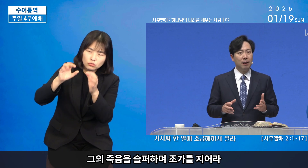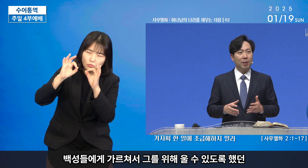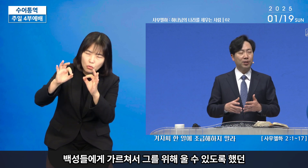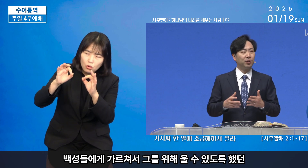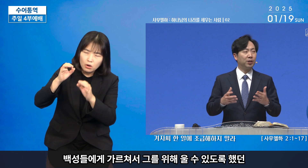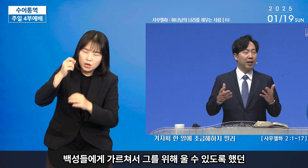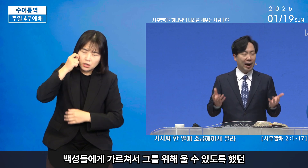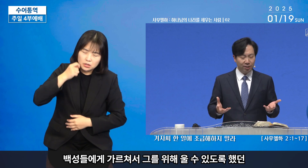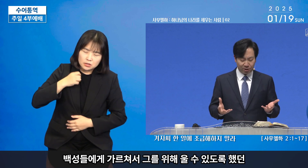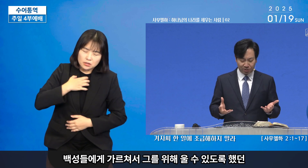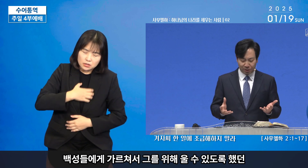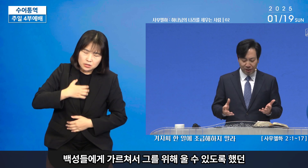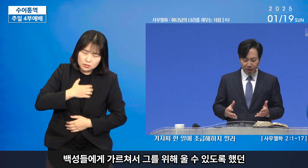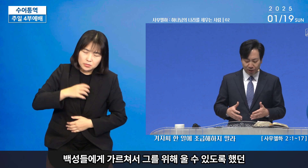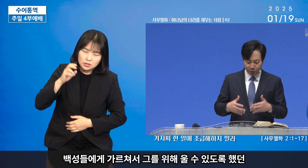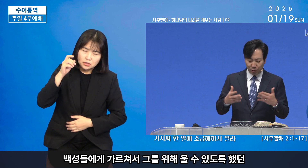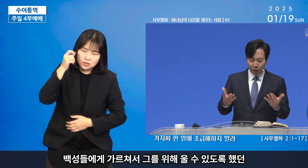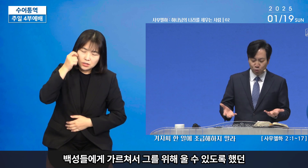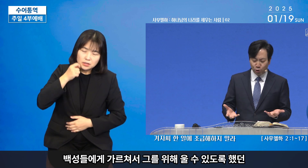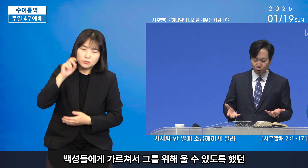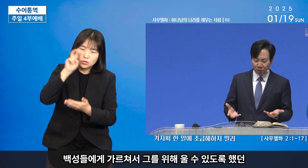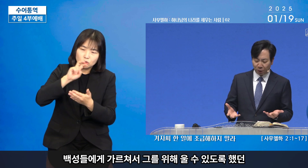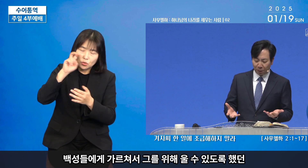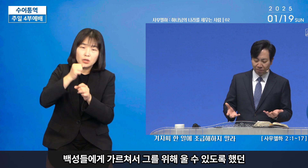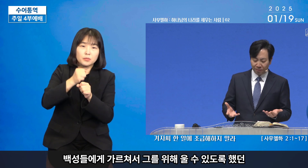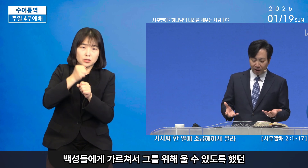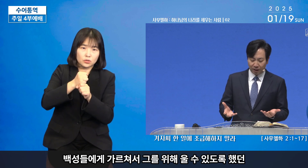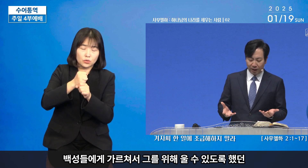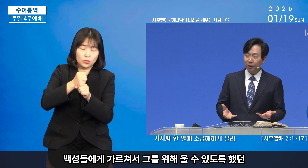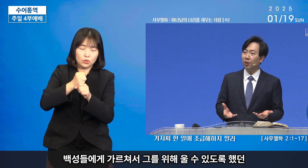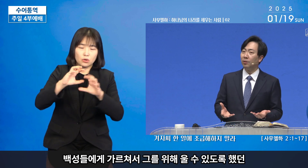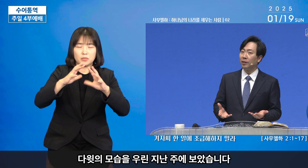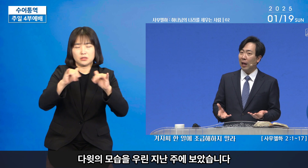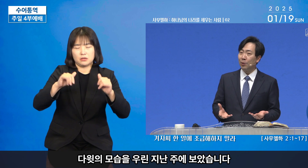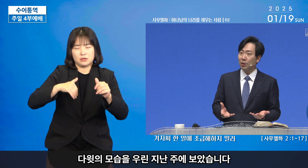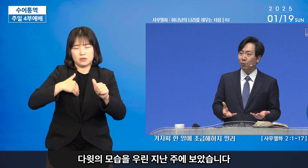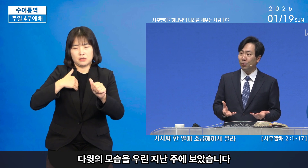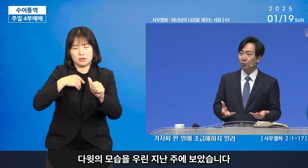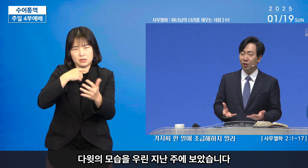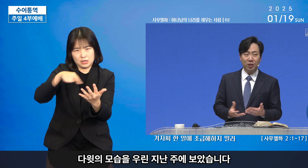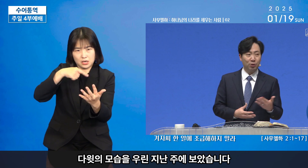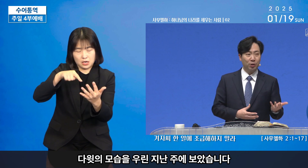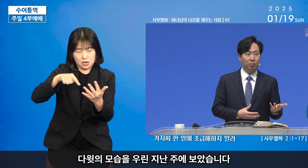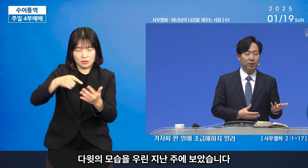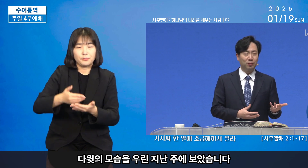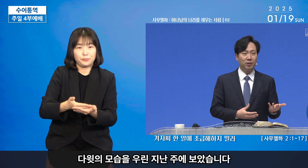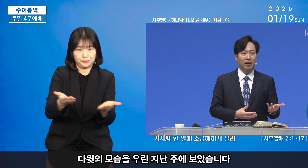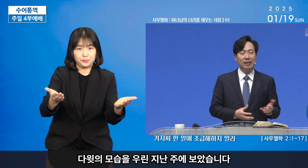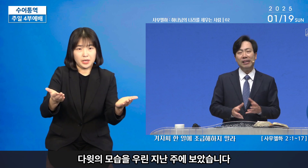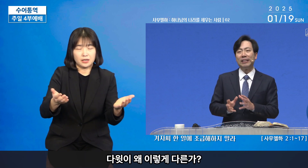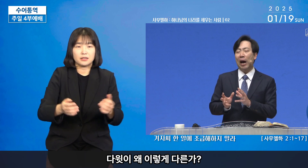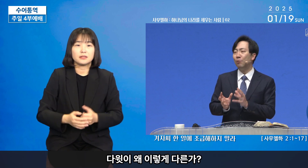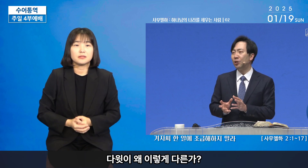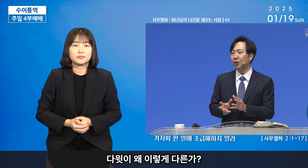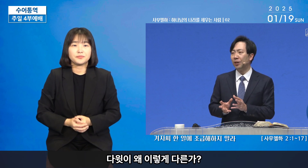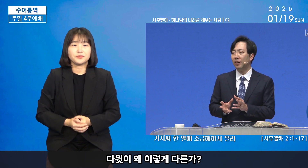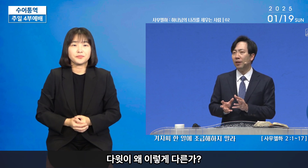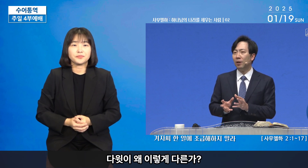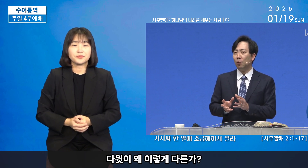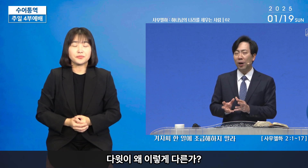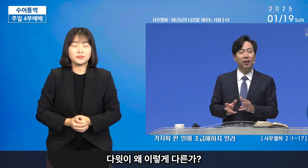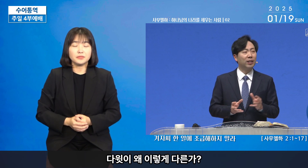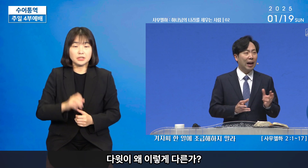지어라 백성들에게 가르쳐서 그를 위해 울 수 있도록 했던 다윗의 모습을 우린 지난주에 보았습니다.